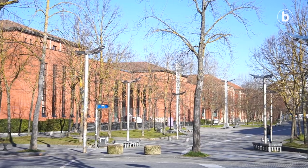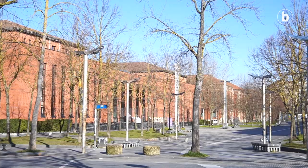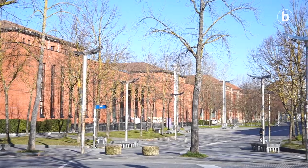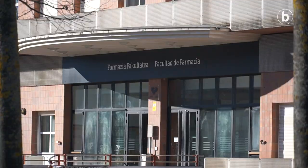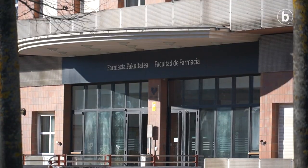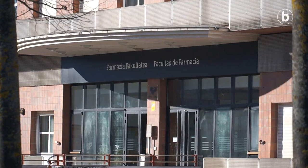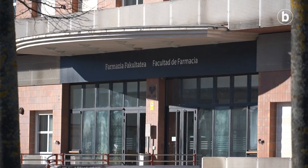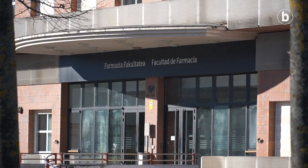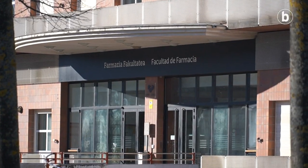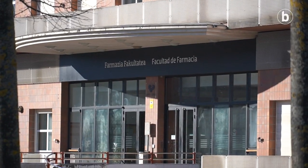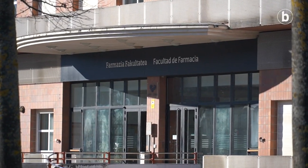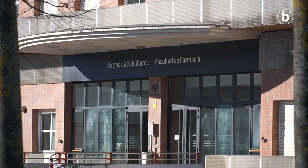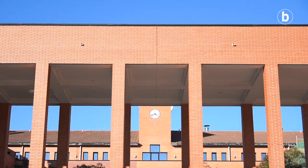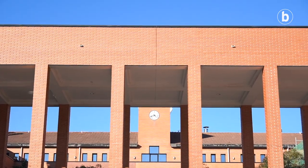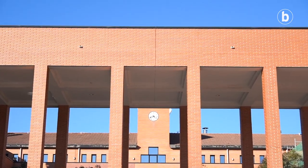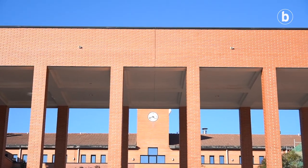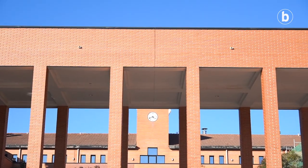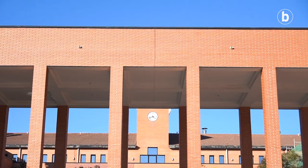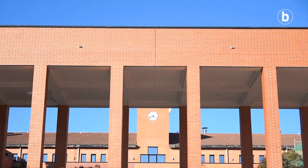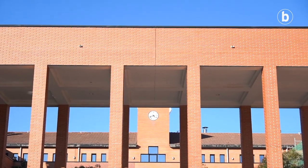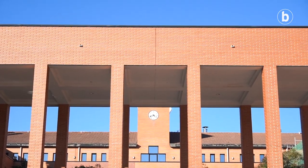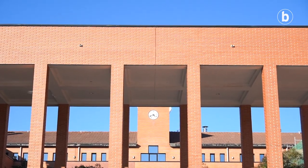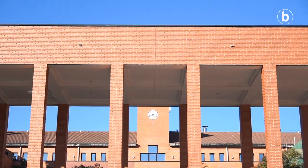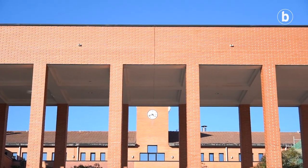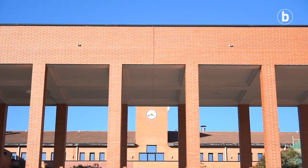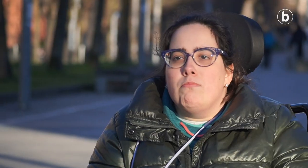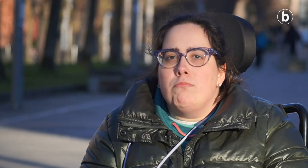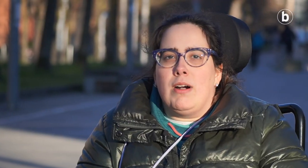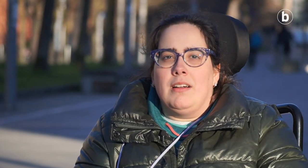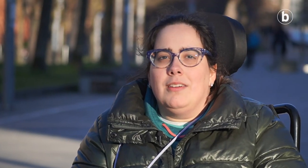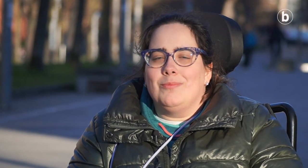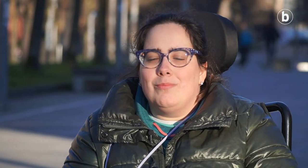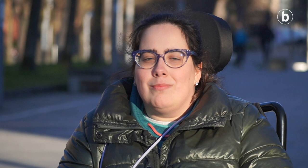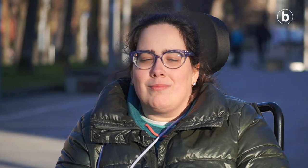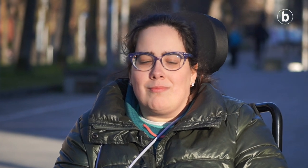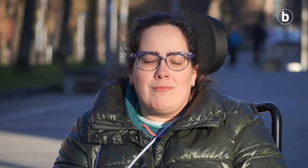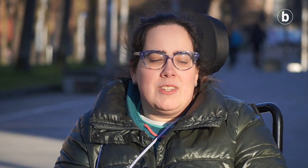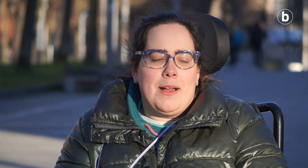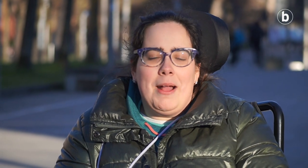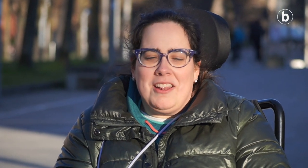dugun pertsonentzako bada gogorra bai aurre iritzi horiek. Ba, zama